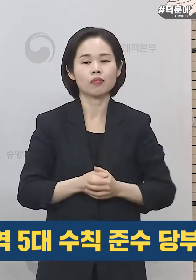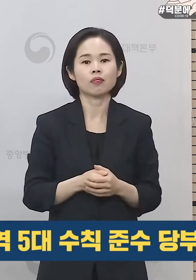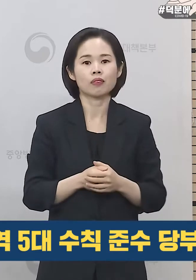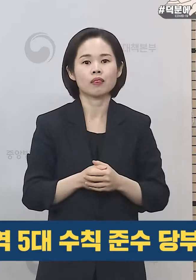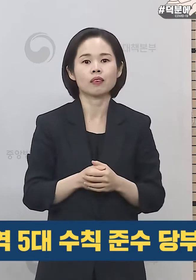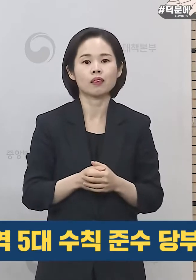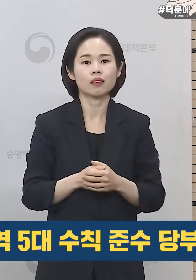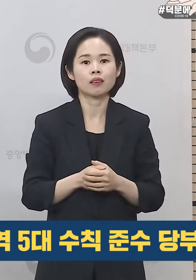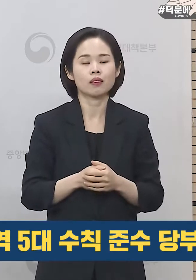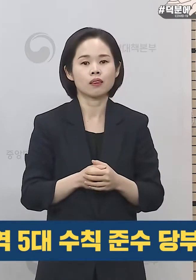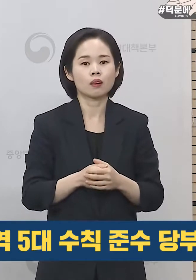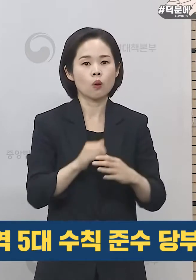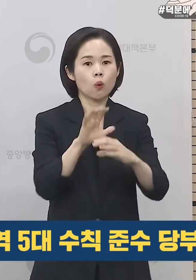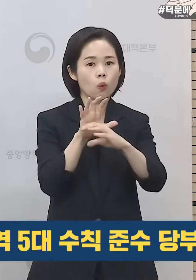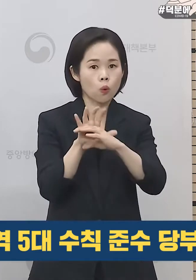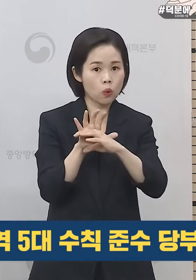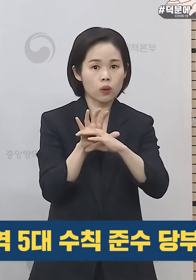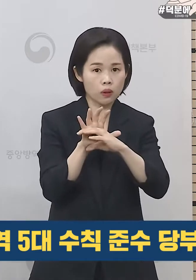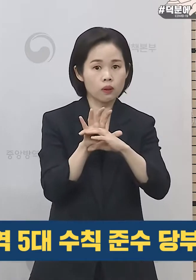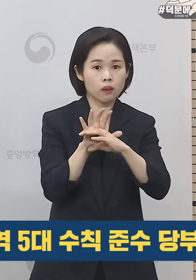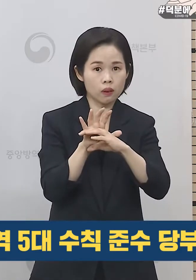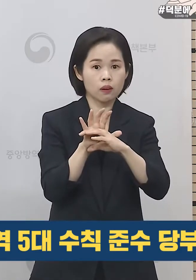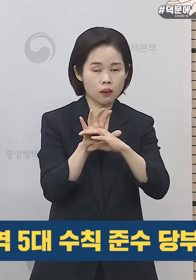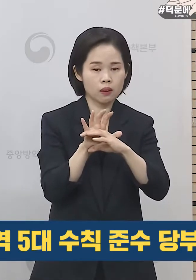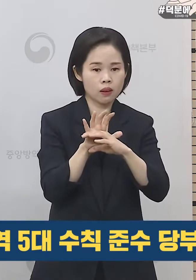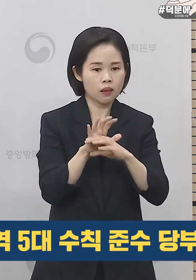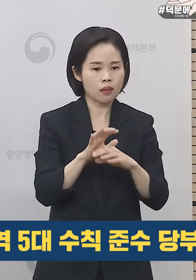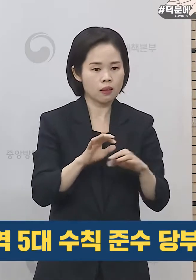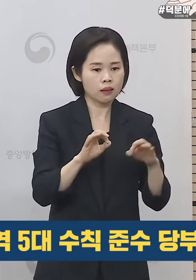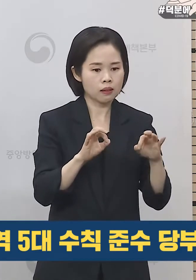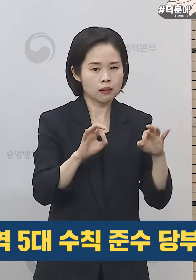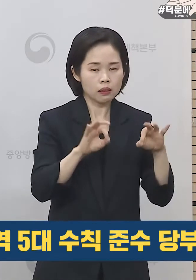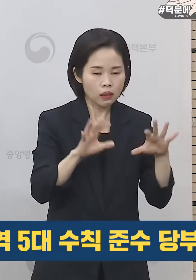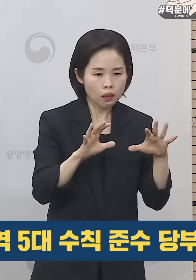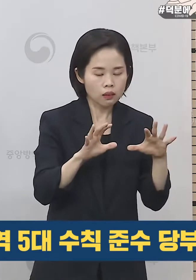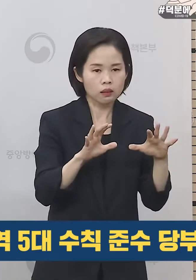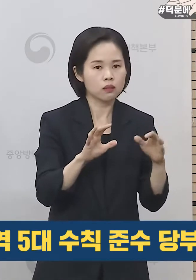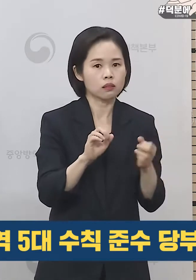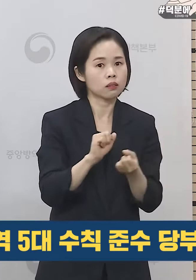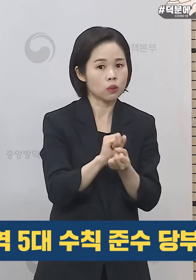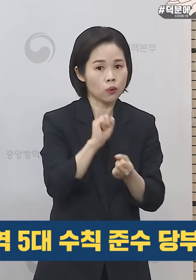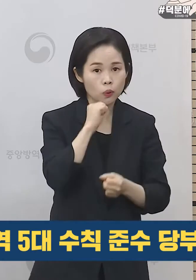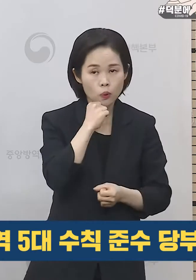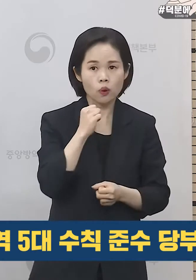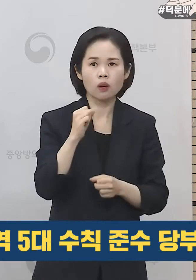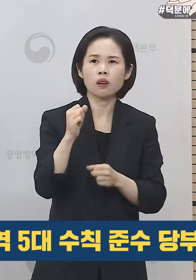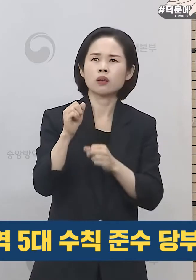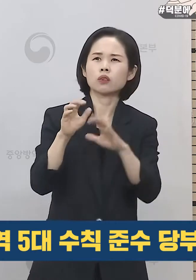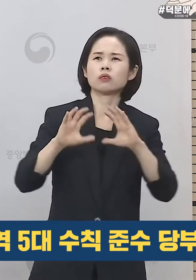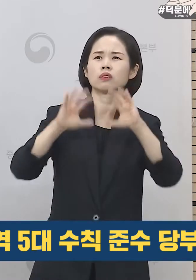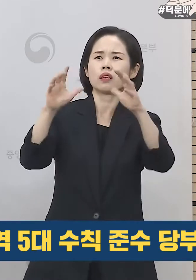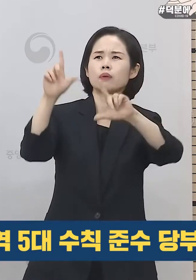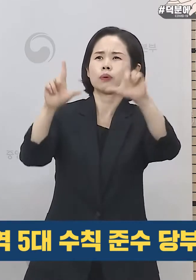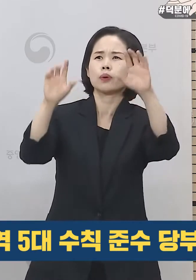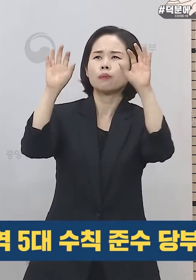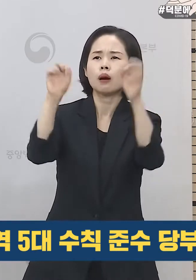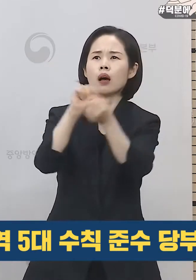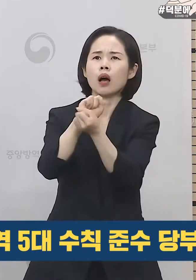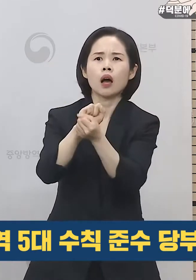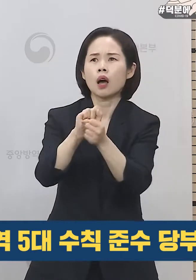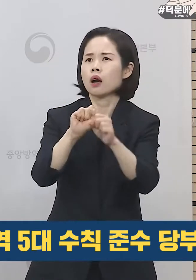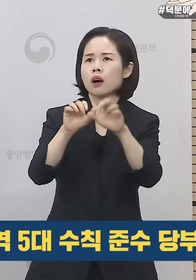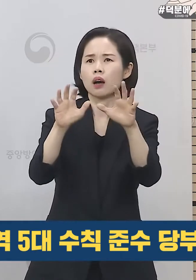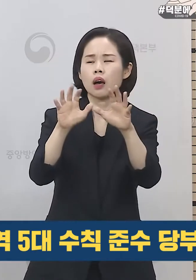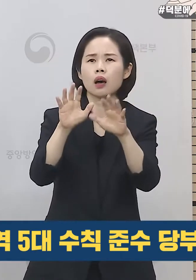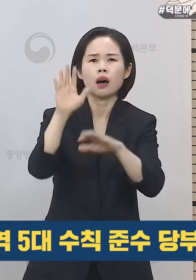안에 종수 정식이 되는 것은 어렵고 전세계적으로도 대유행 이 장기화 될 것이 예상됨에 따라